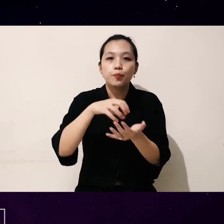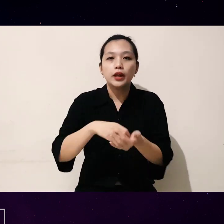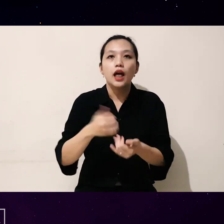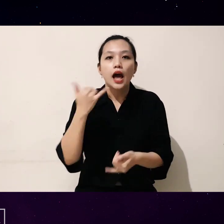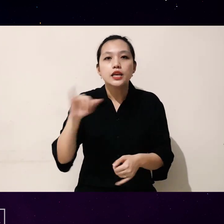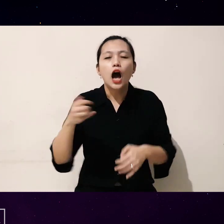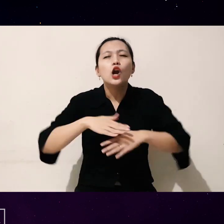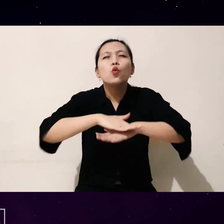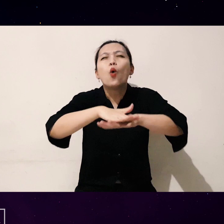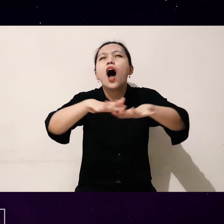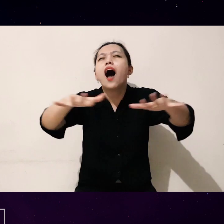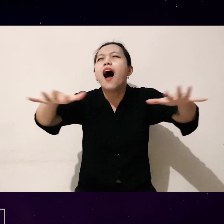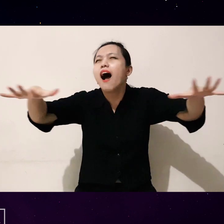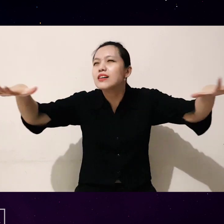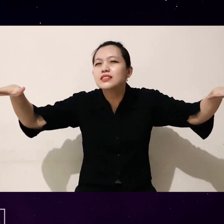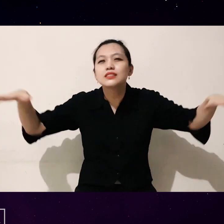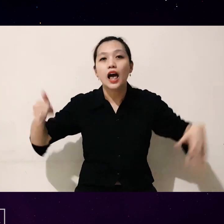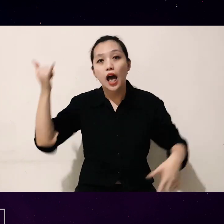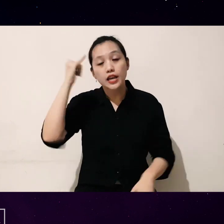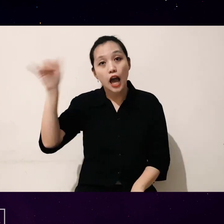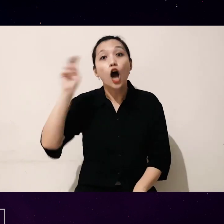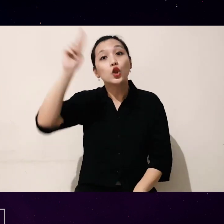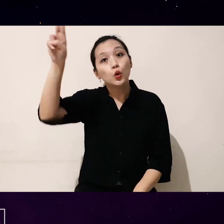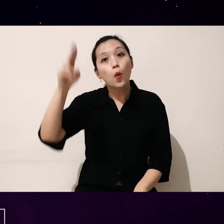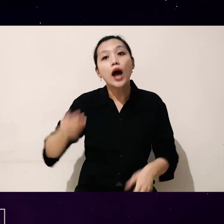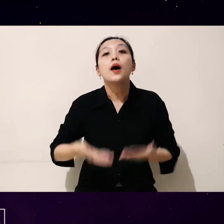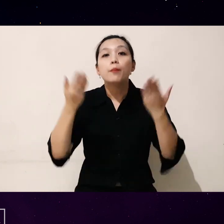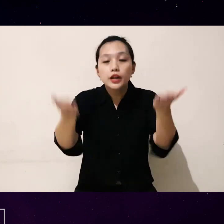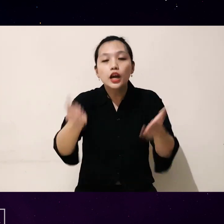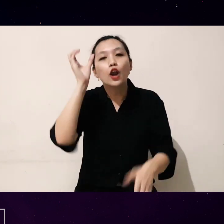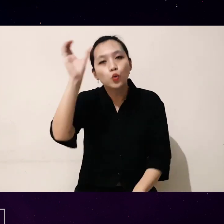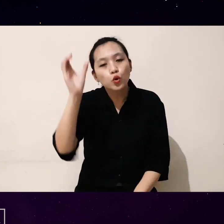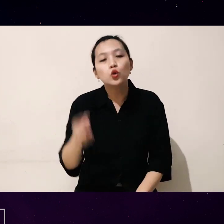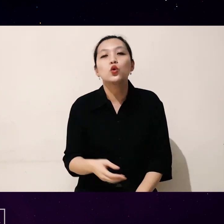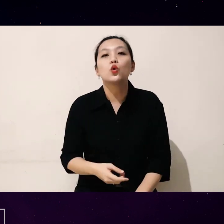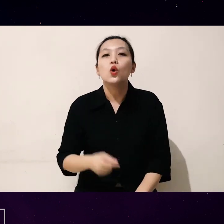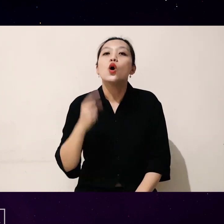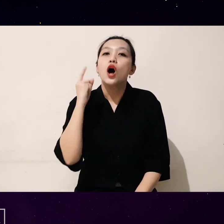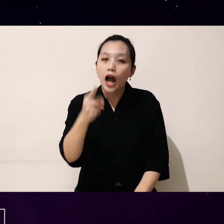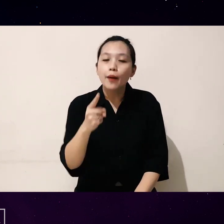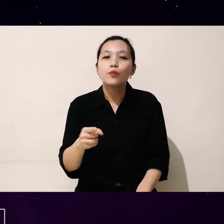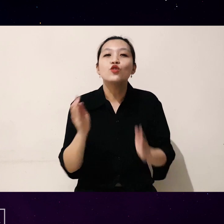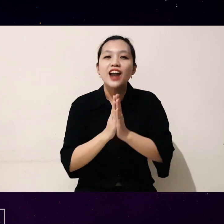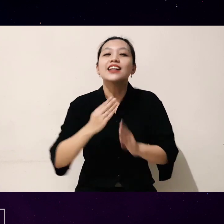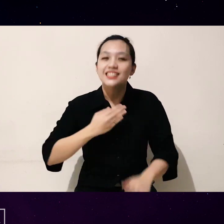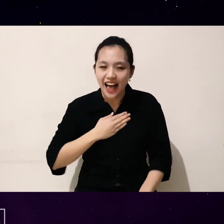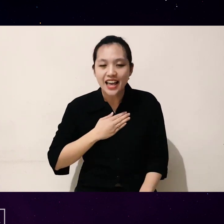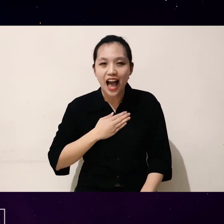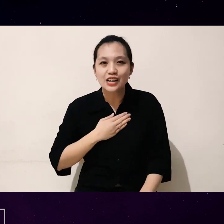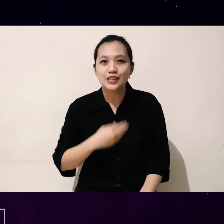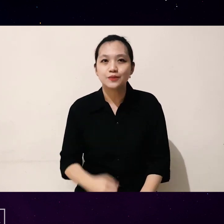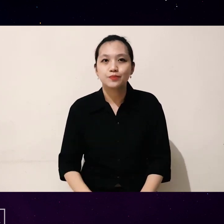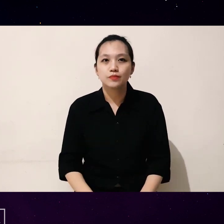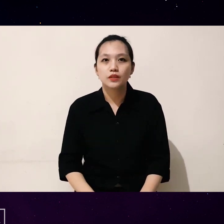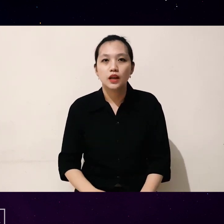disebut tempat yang lapang itu. Tempat lapang yang Tuhan siapkan bagi kehidupan Anda dan kehidupan saya.